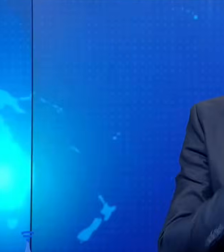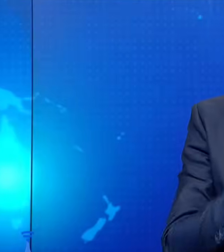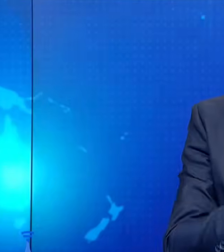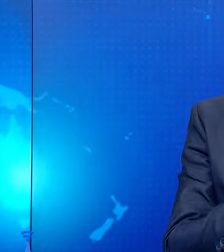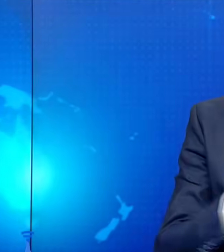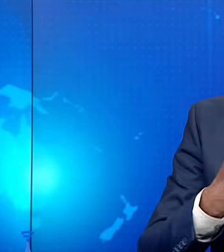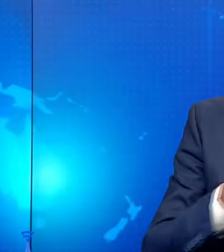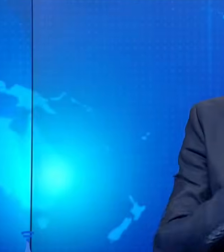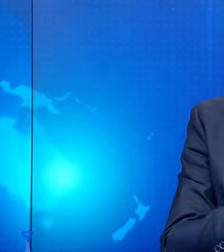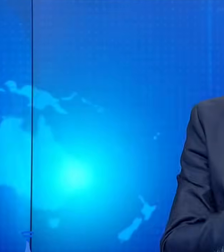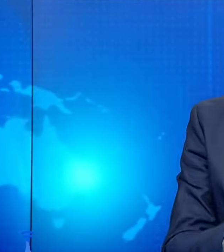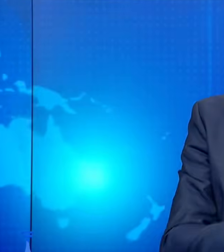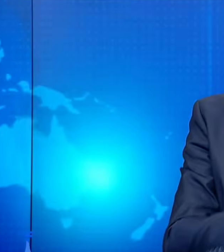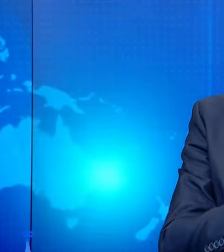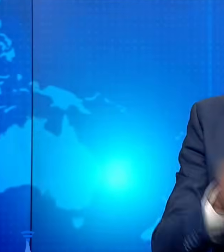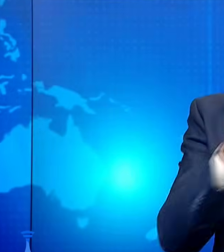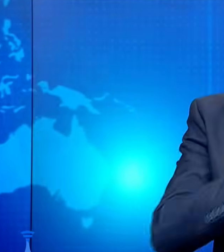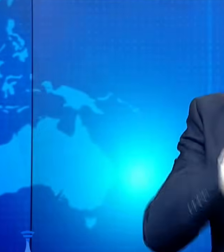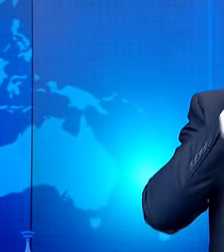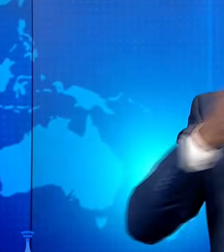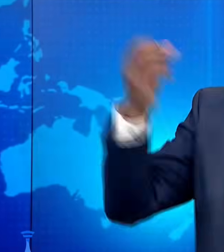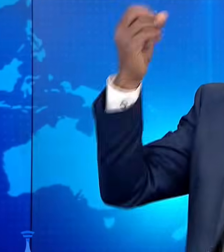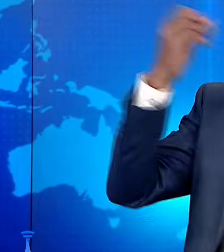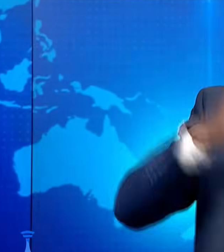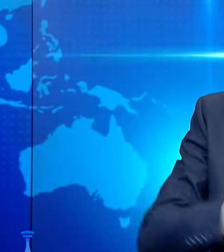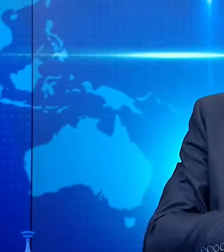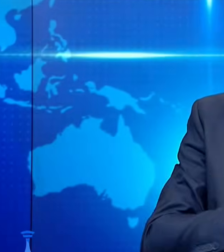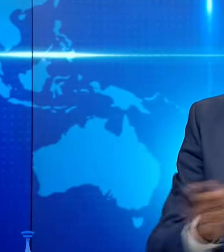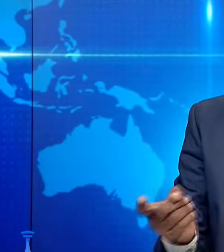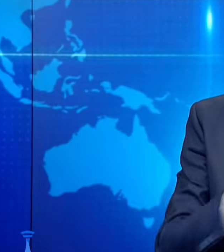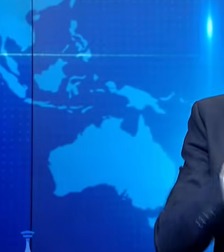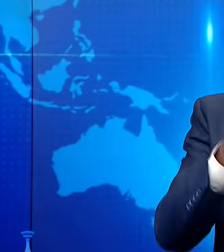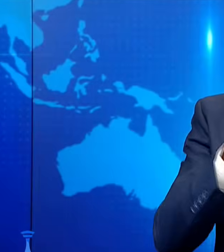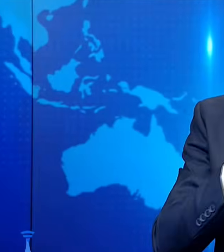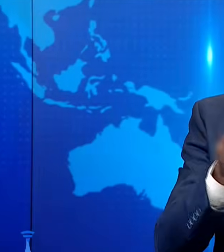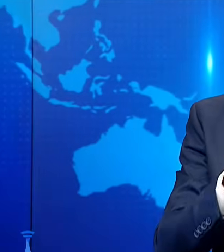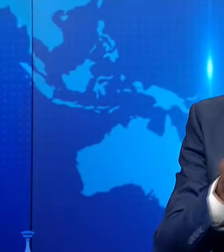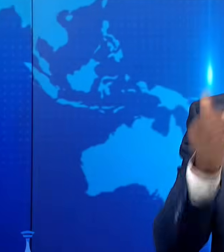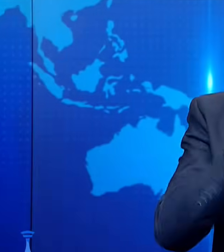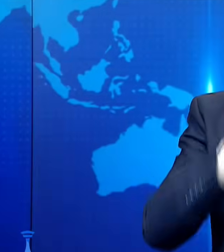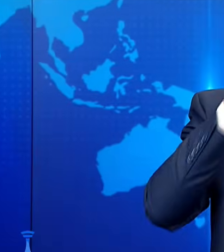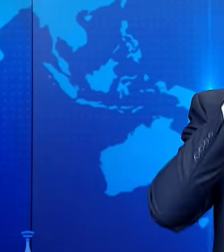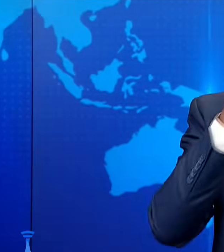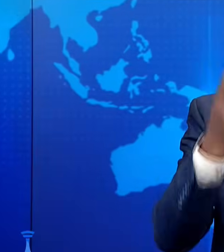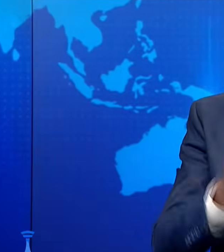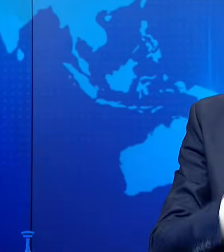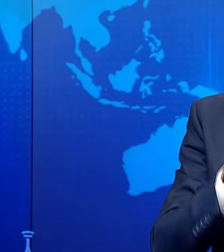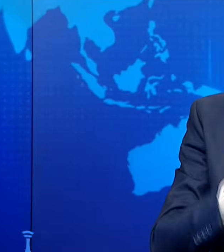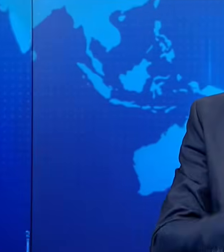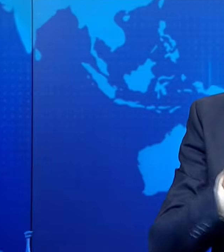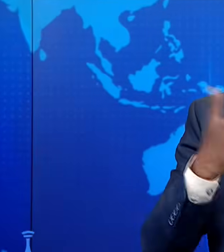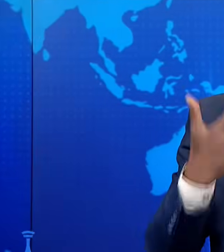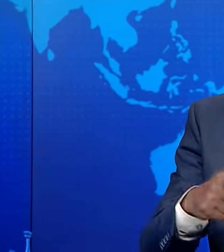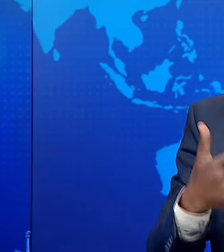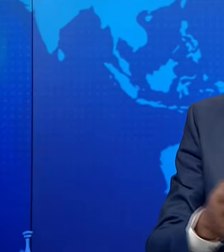በቱሪዝም ዘርፍ እየተሰሩ ያሉ ስራዎች የተደበቁ የኢትዮጵያ ጸጋዎችን እየገለጡ መሆኑን ተገለጸ። ኢትዮጵያ